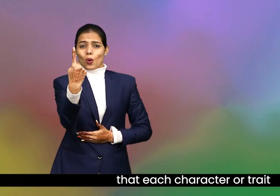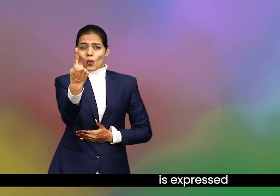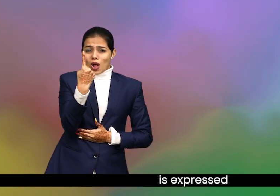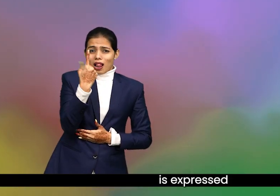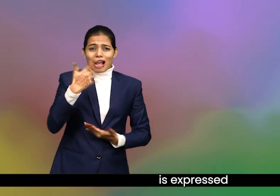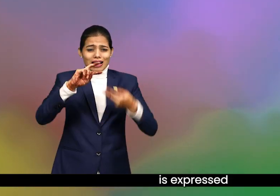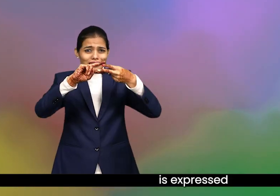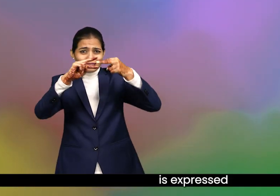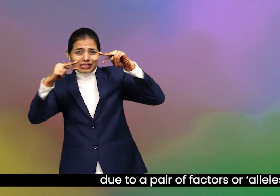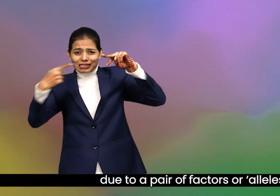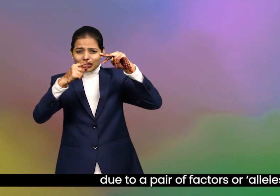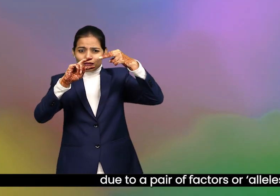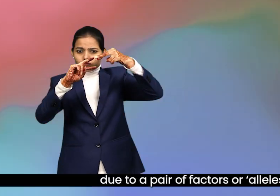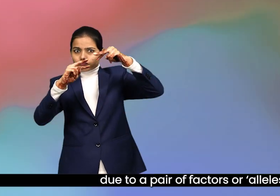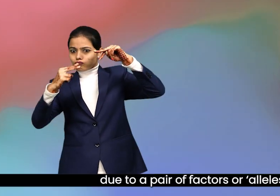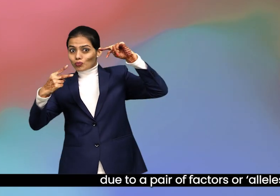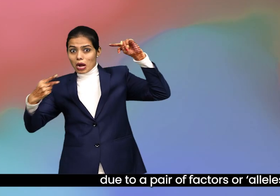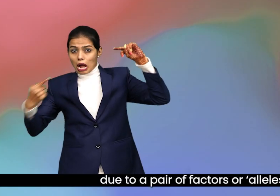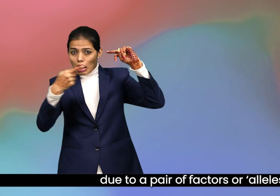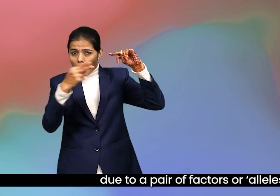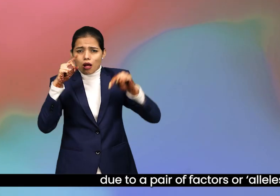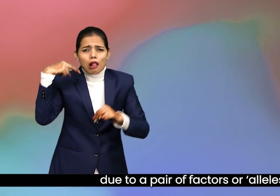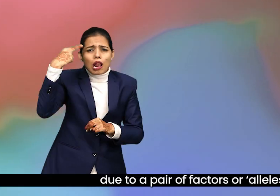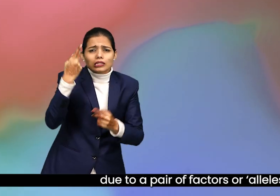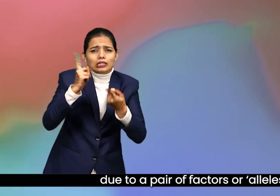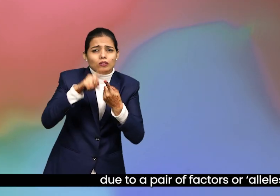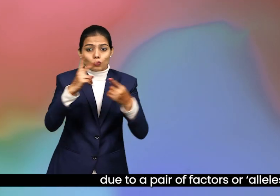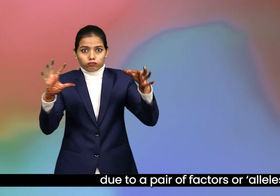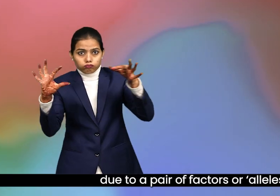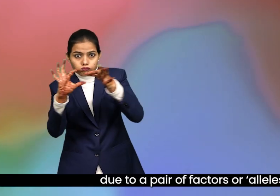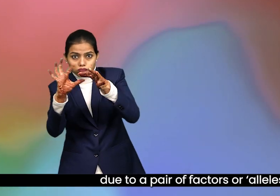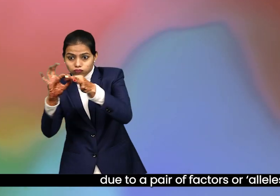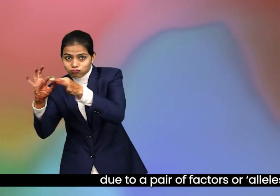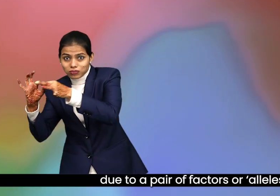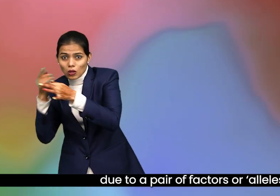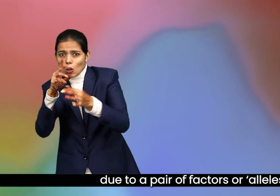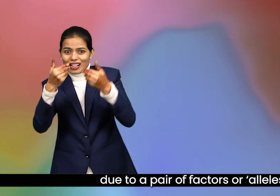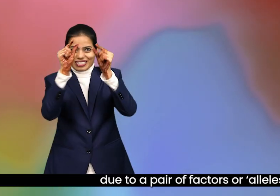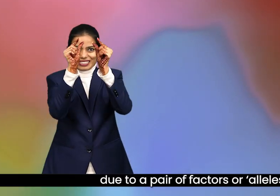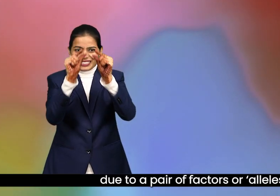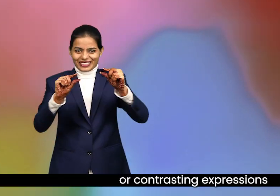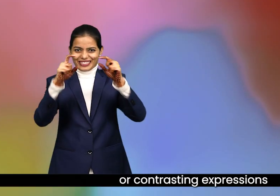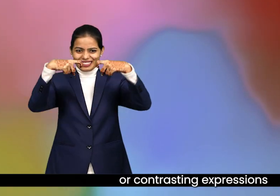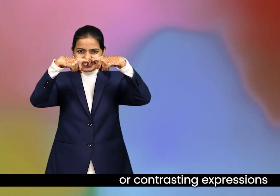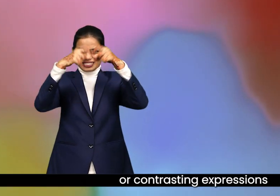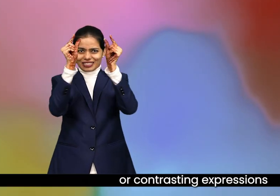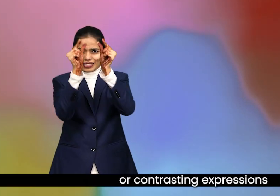is அலிலீல்கள் expressed அல்லது due to a ஒரே pair of factors குணாதிசயத்தின் மாறுபாடு alleles வெளிப்பாடுகளால் or contrasting வெளிப்படுத்தப்படுகின்றன